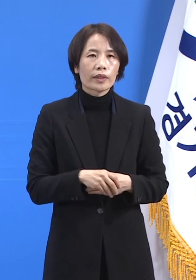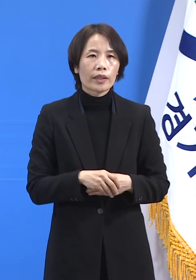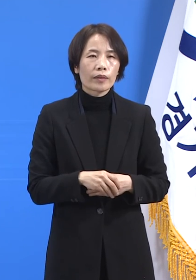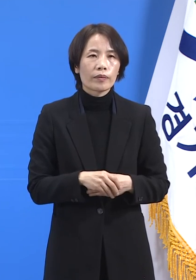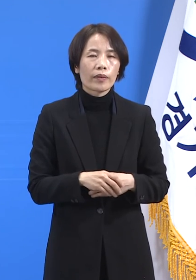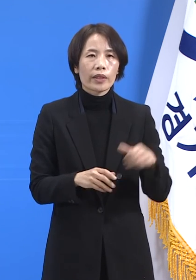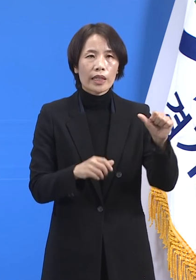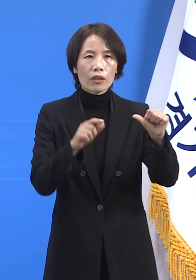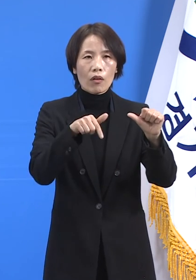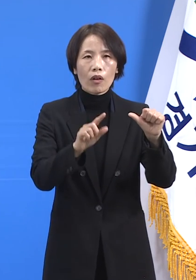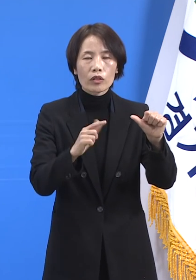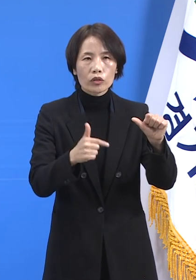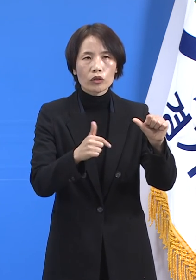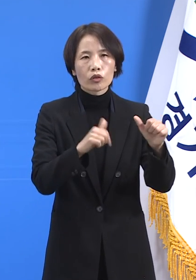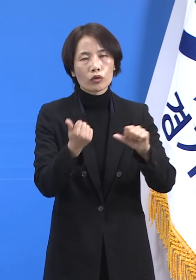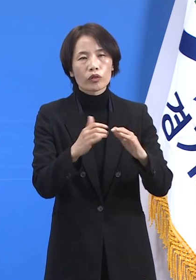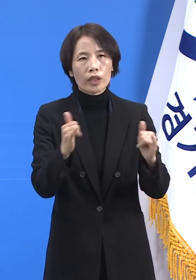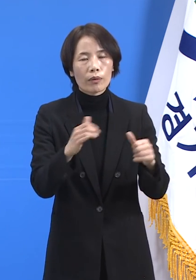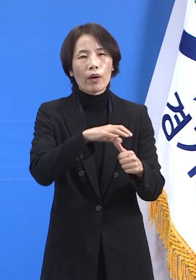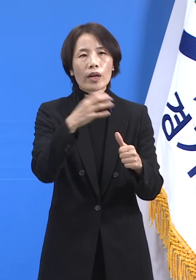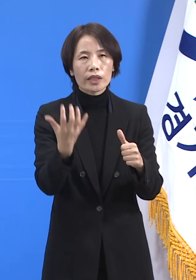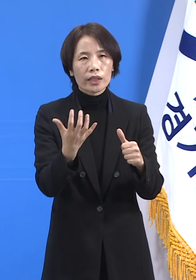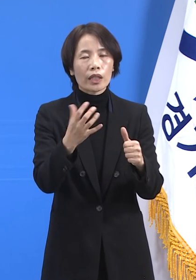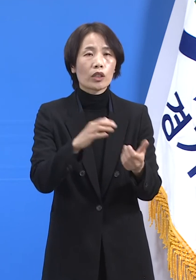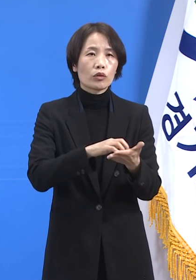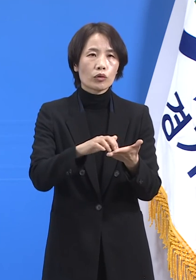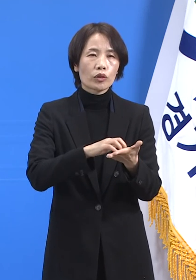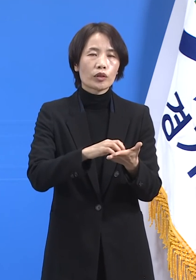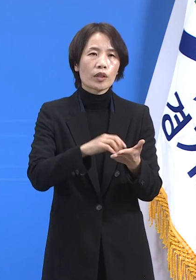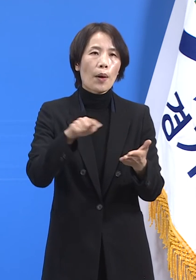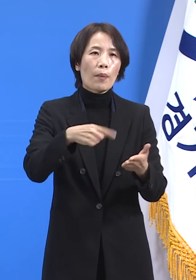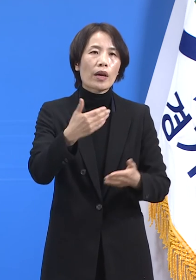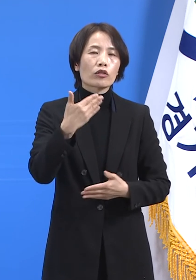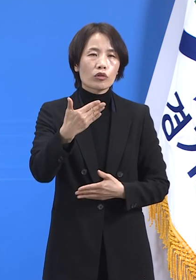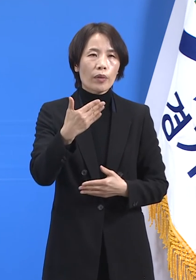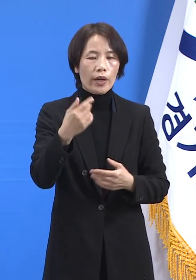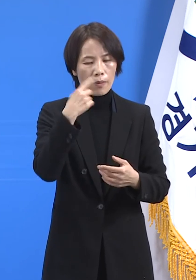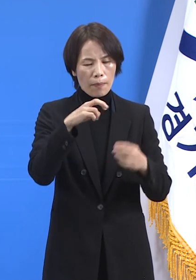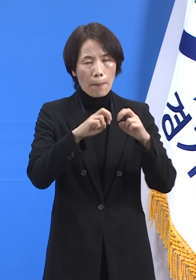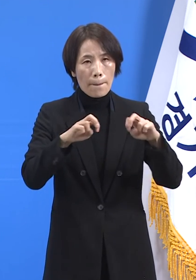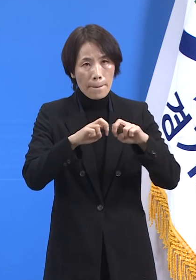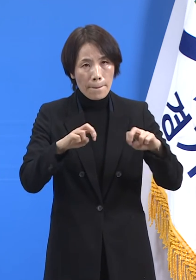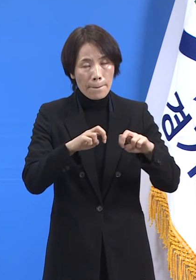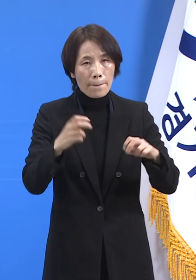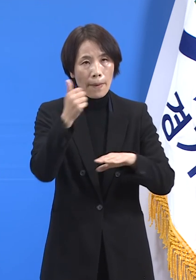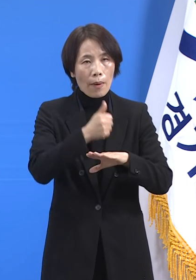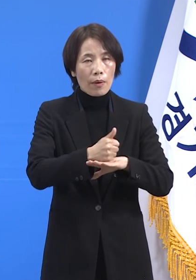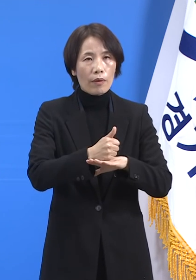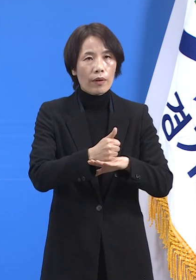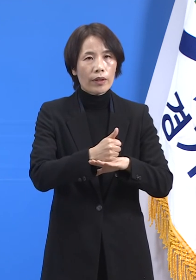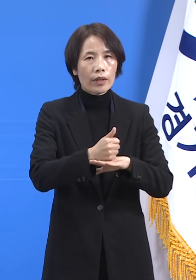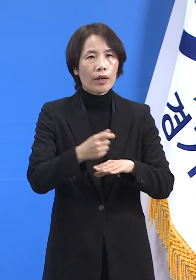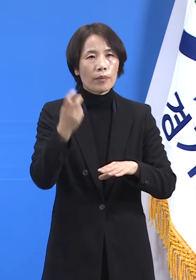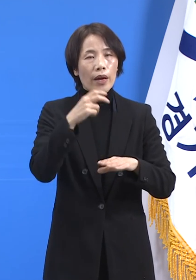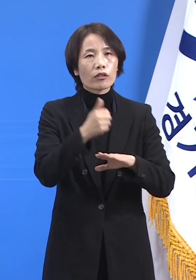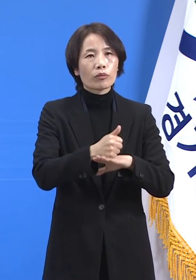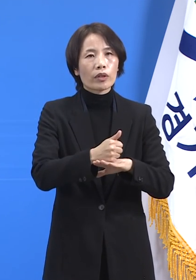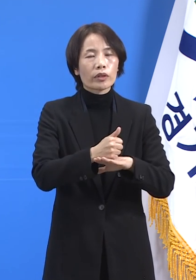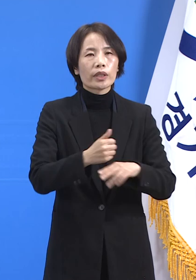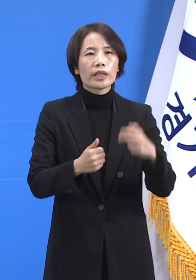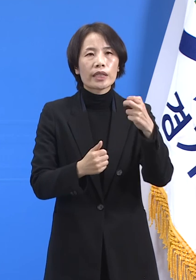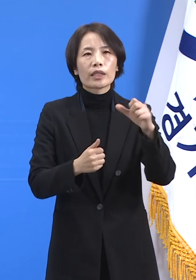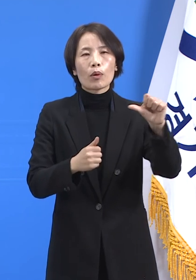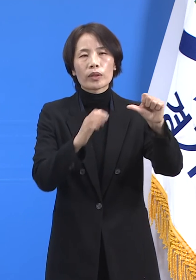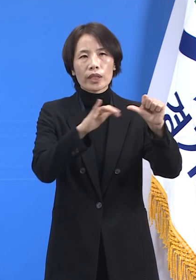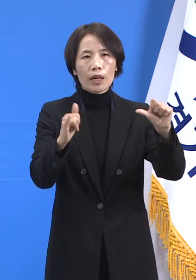5건 중 사망하거나 격리 해제된 확진자 109명에 대한 분석 결과입니다. 분석 대상 109명 중